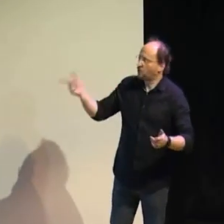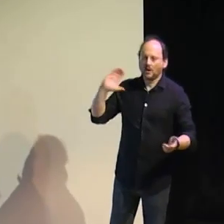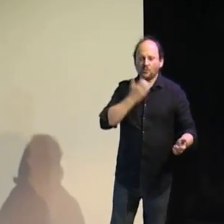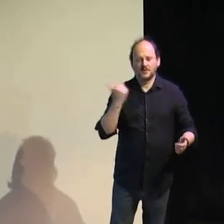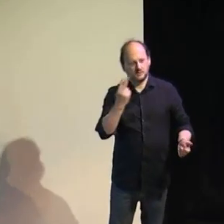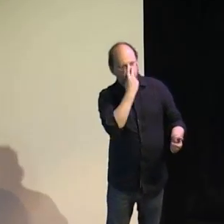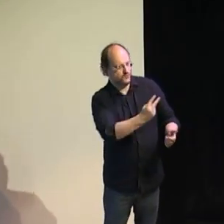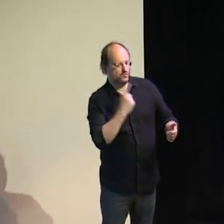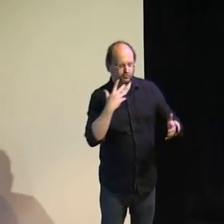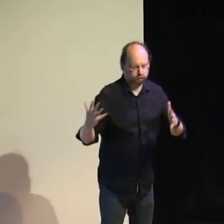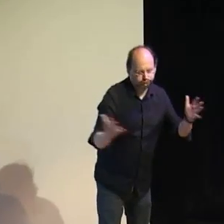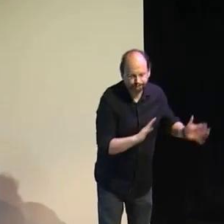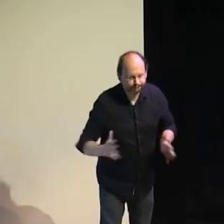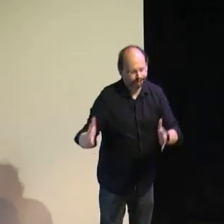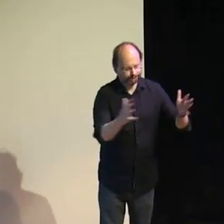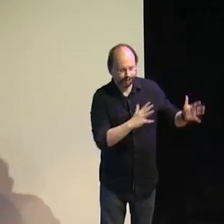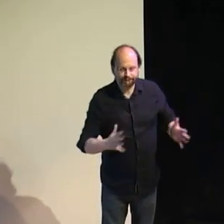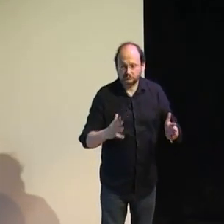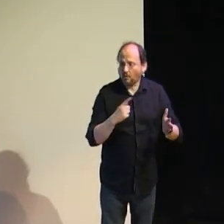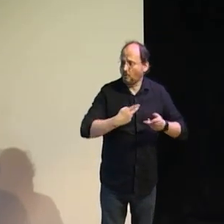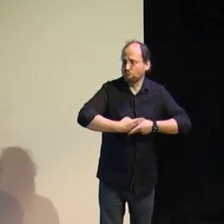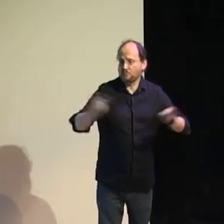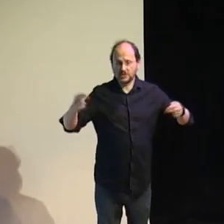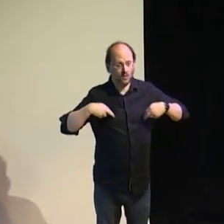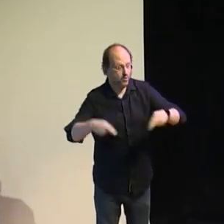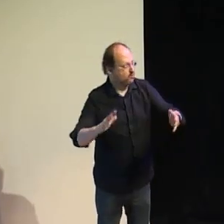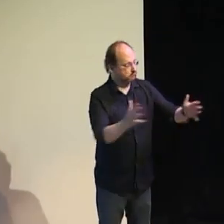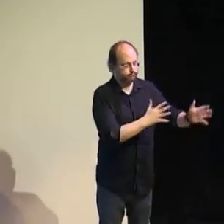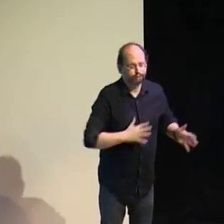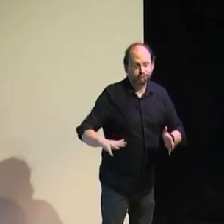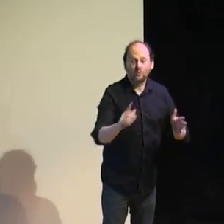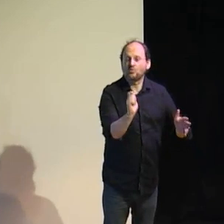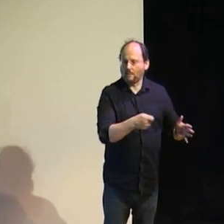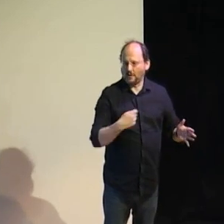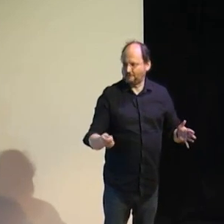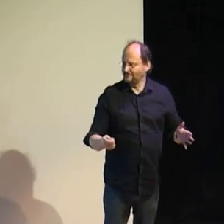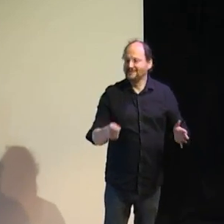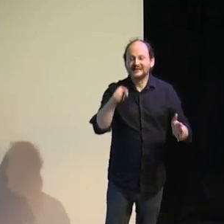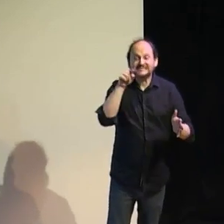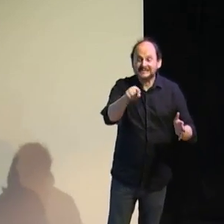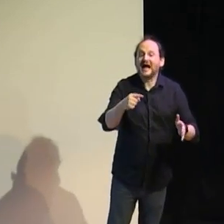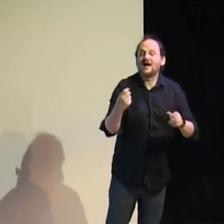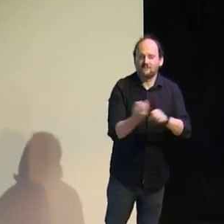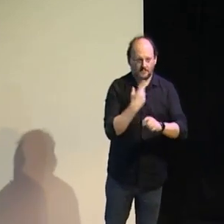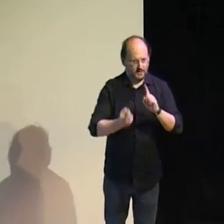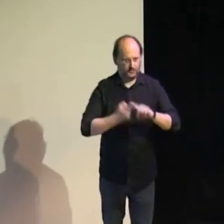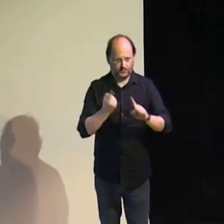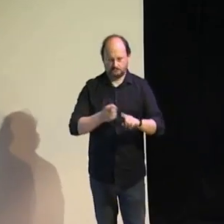sûr. Mais voilà, Montaigne, ce qui était important, c'est qu'il a vu les sourds signer en public, dans la rue, et que c'était normal selon